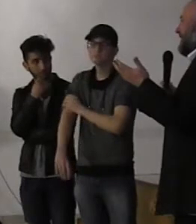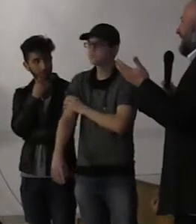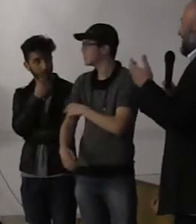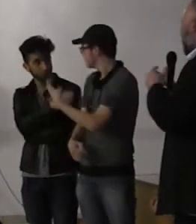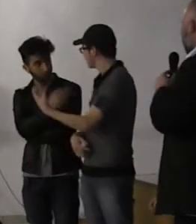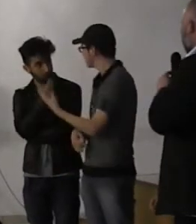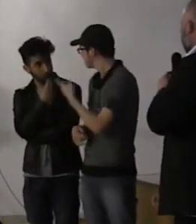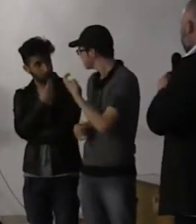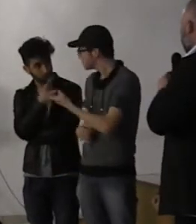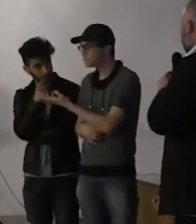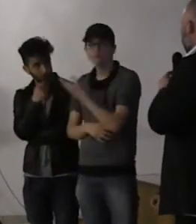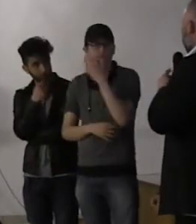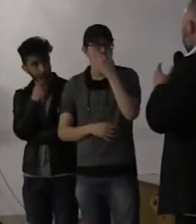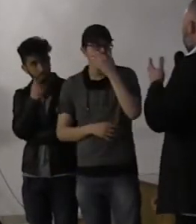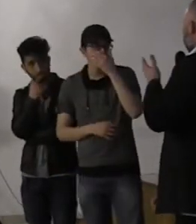Subhanallah al-Khaliq.